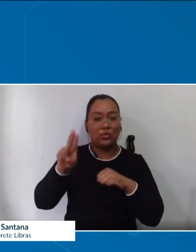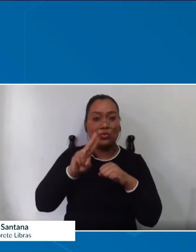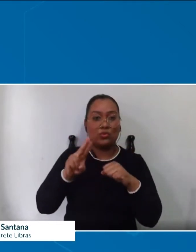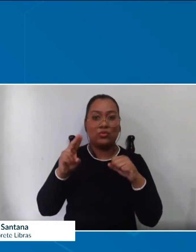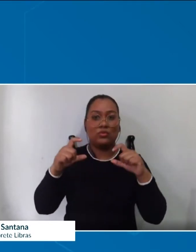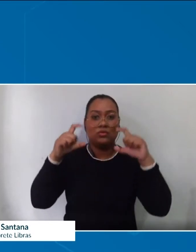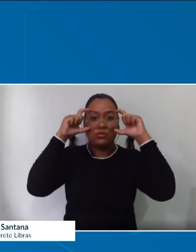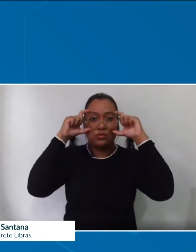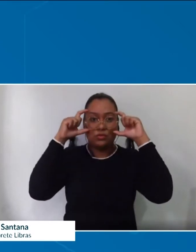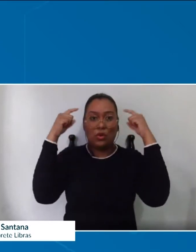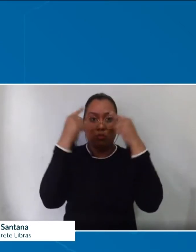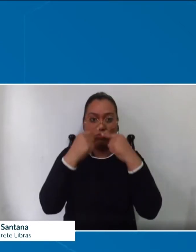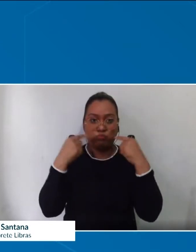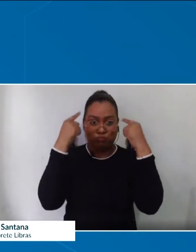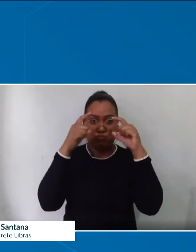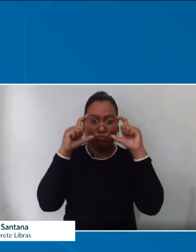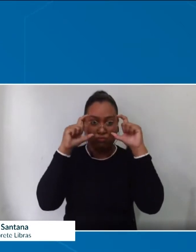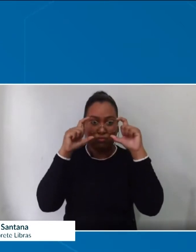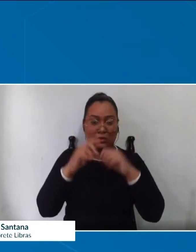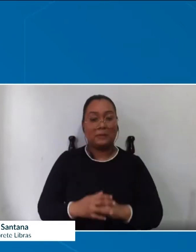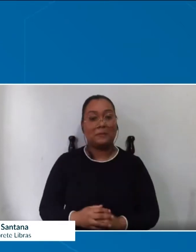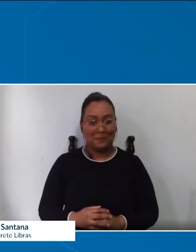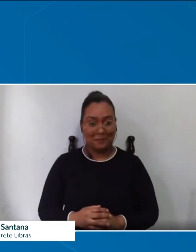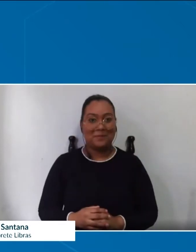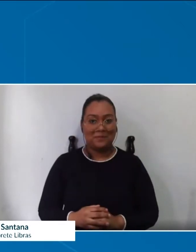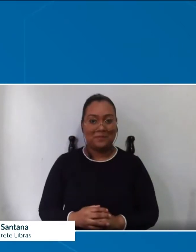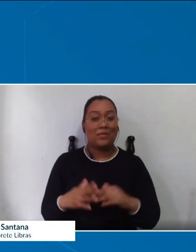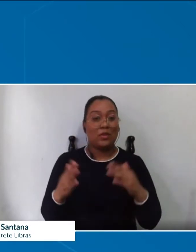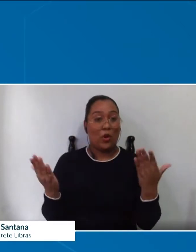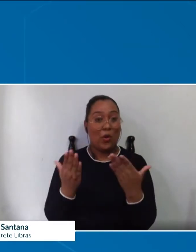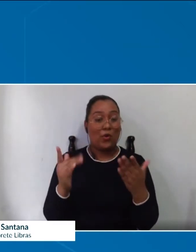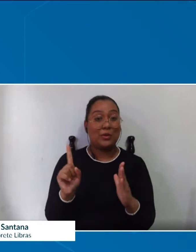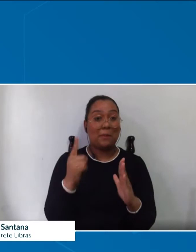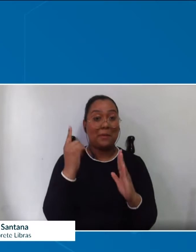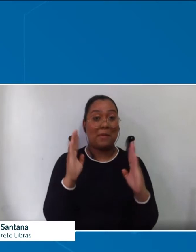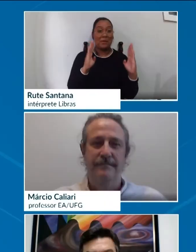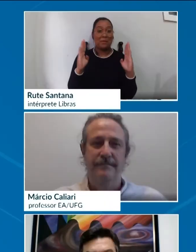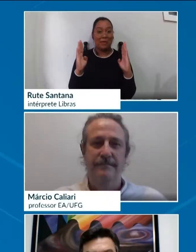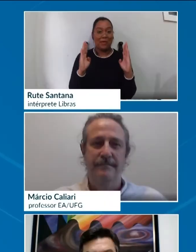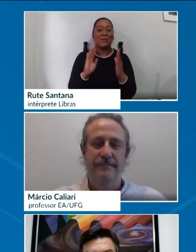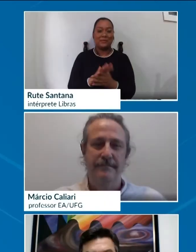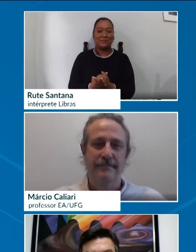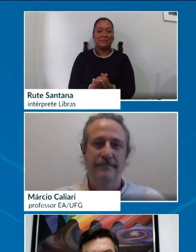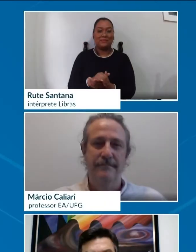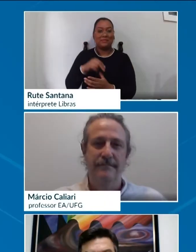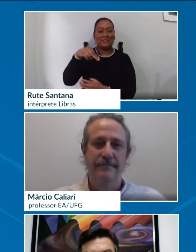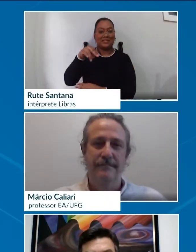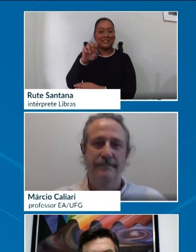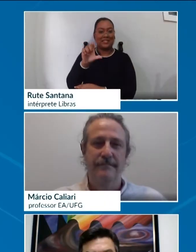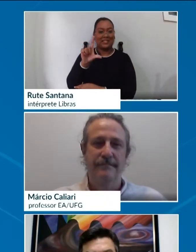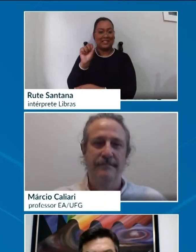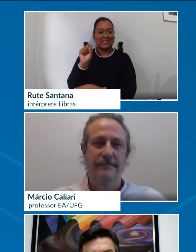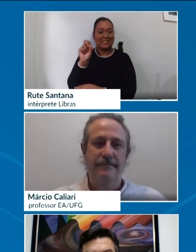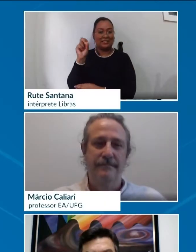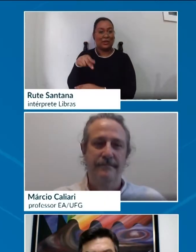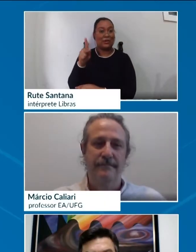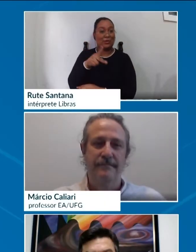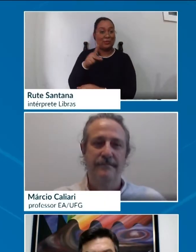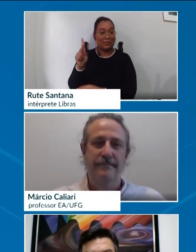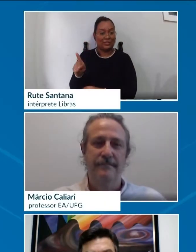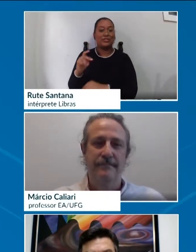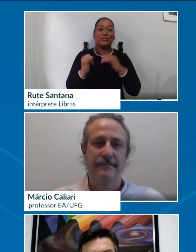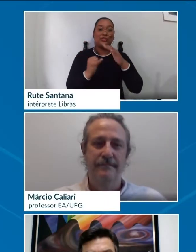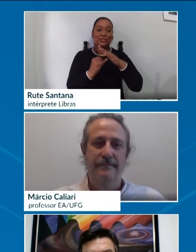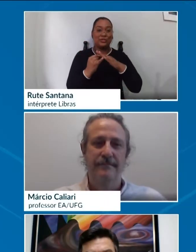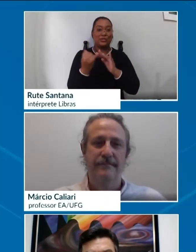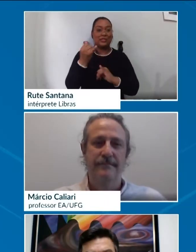graus redondos. Deixa eu apresentar os convidados do nosso primeiro bloco. Nelson Antoniozzi Filho, professor do Instituto de